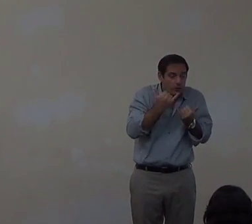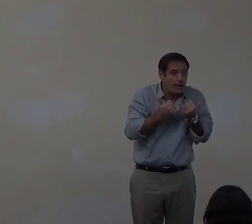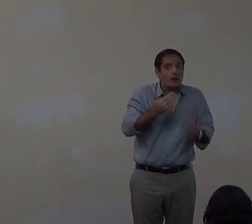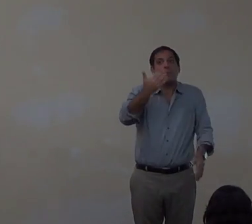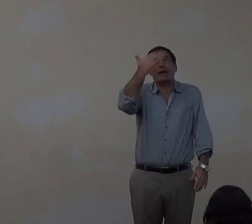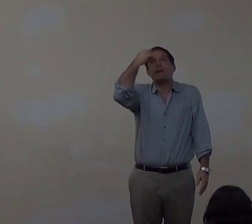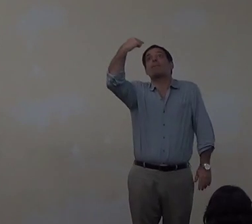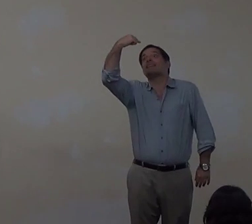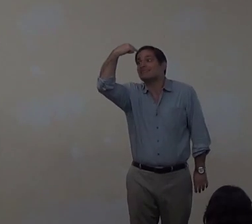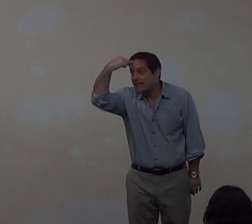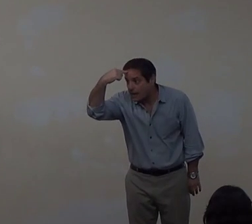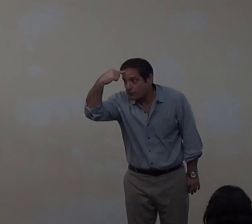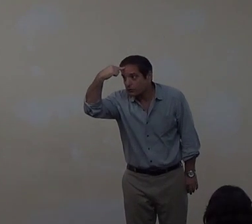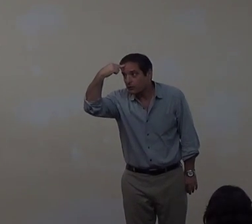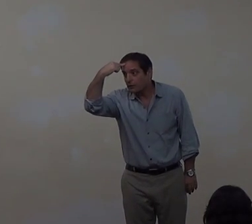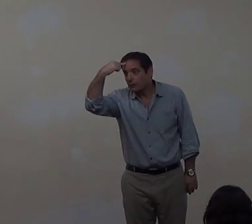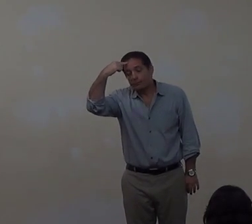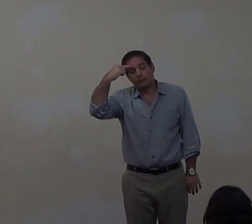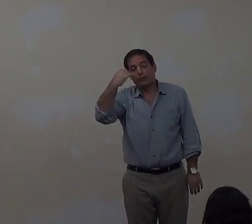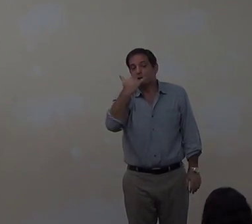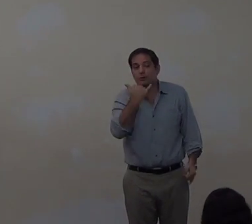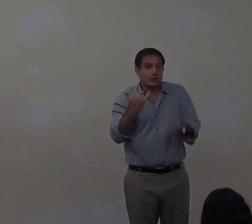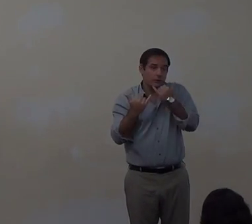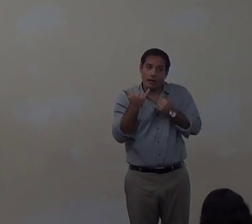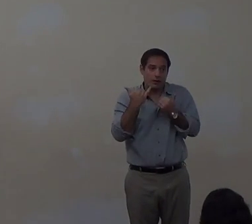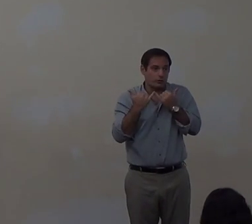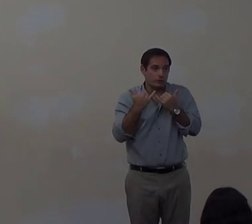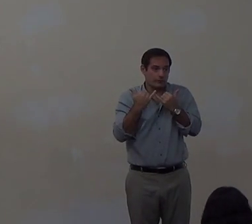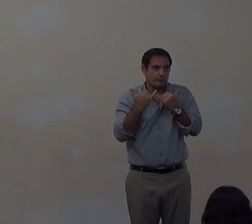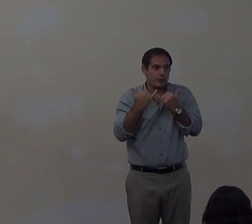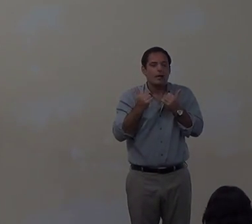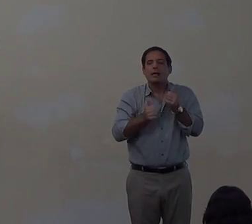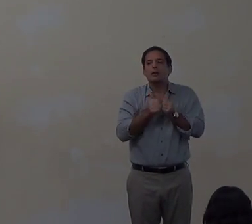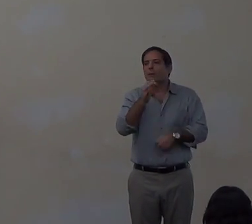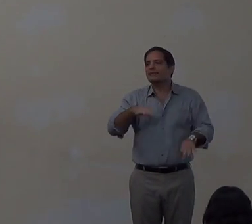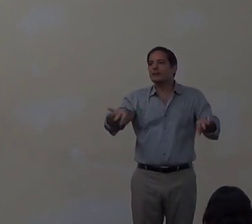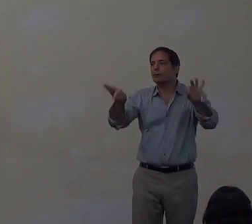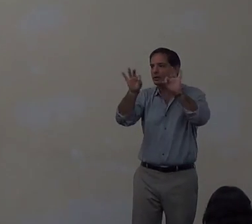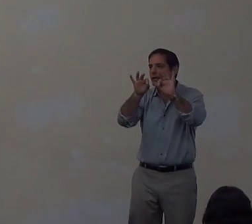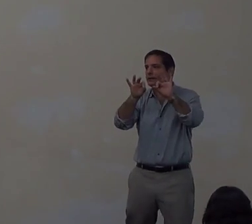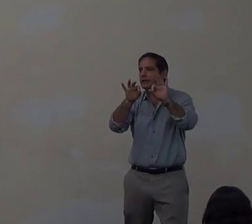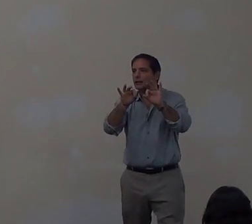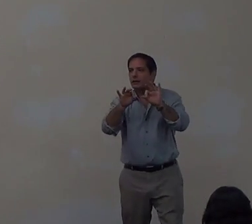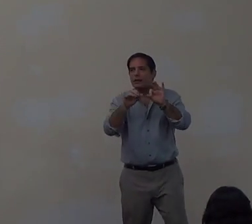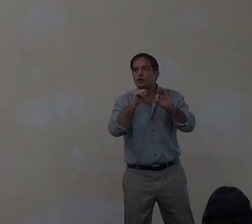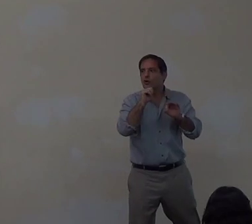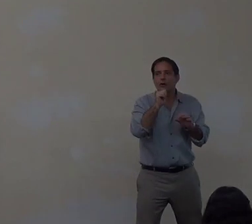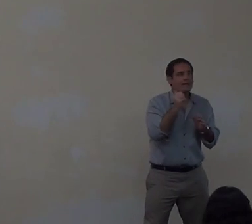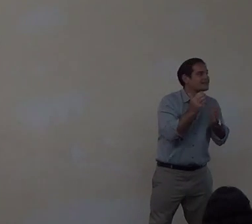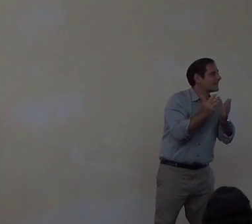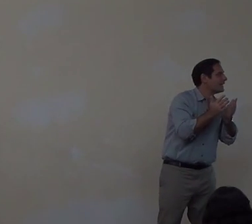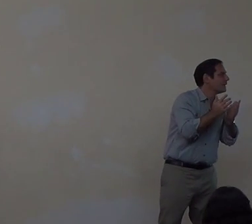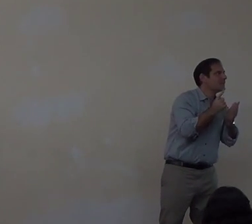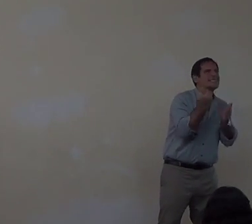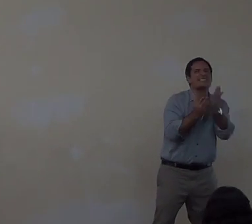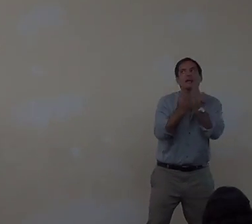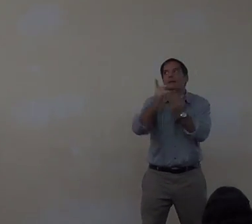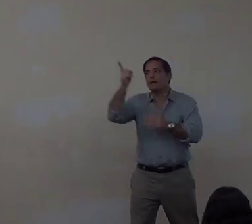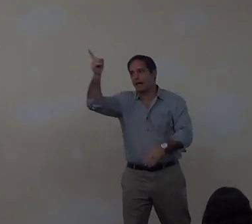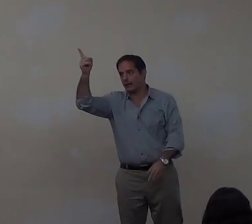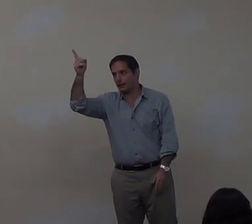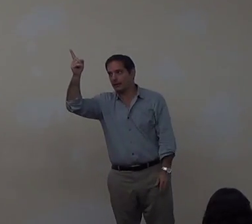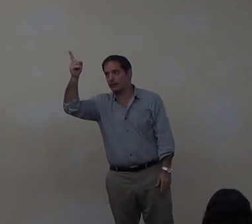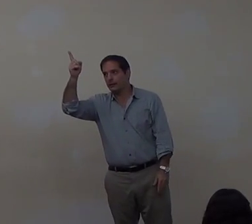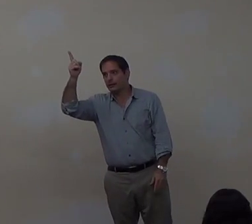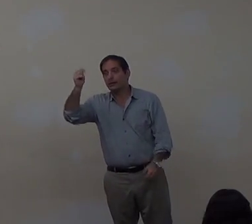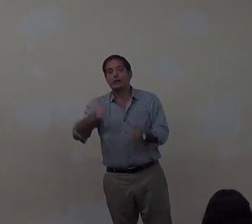estamos equivocados, maybe pensamos, pero estamos equivocados. Lo más importante no es